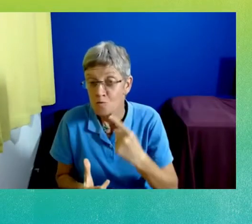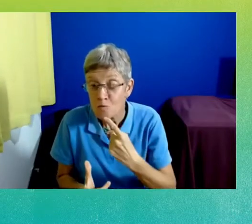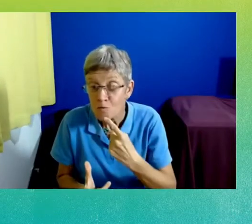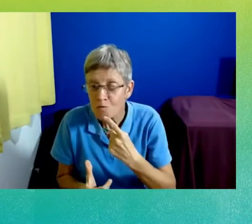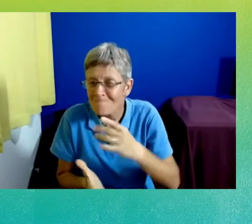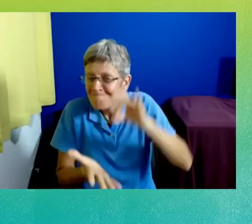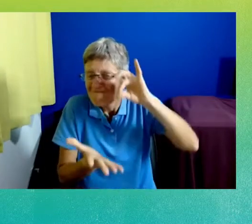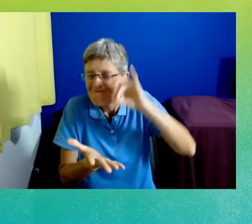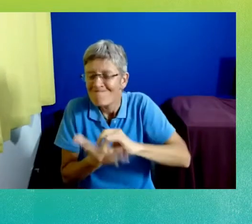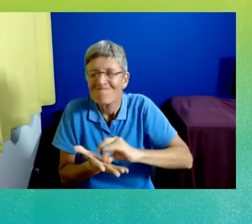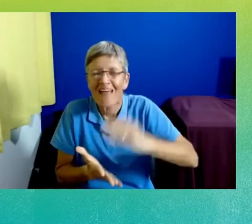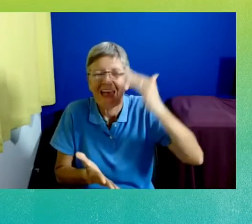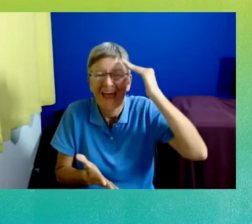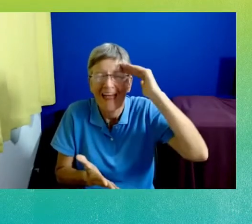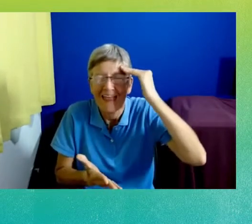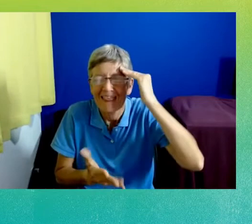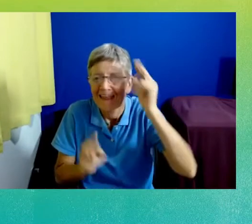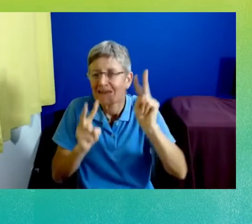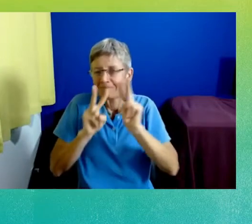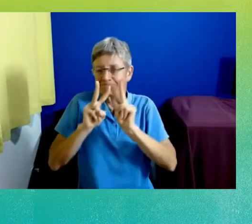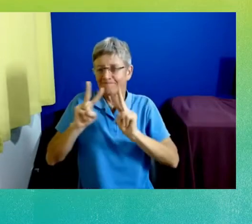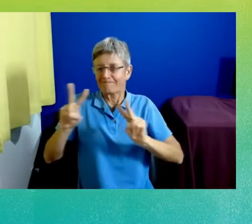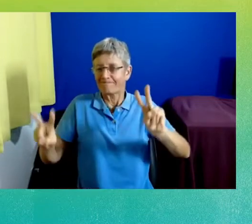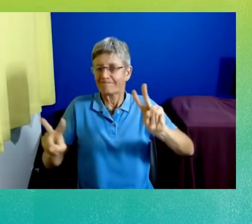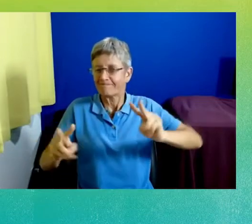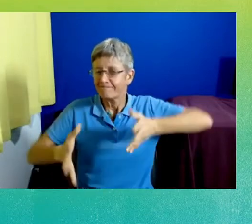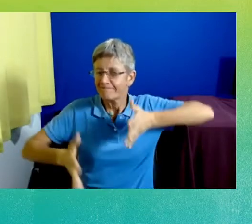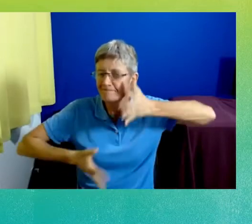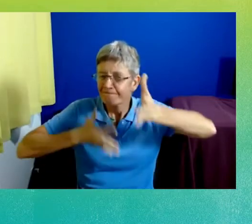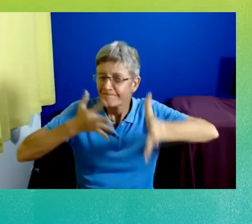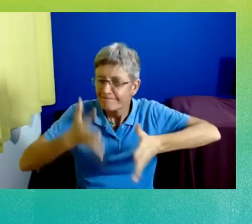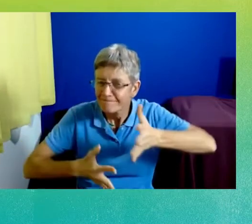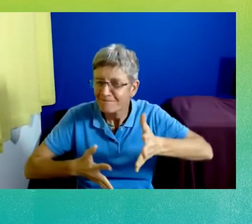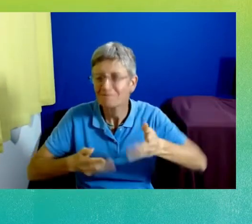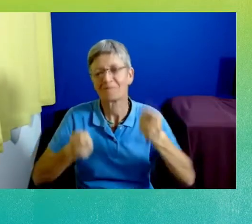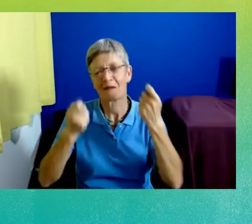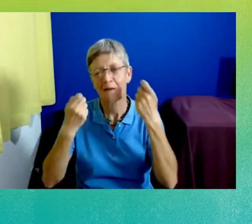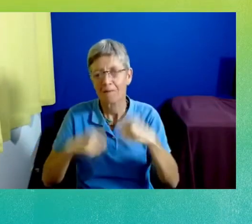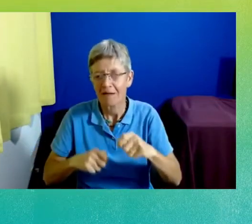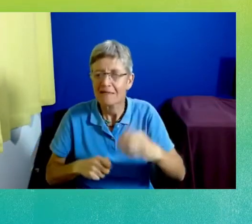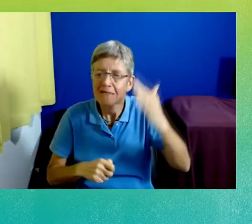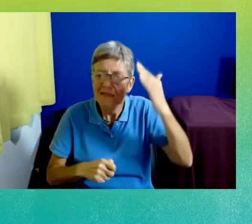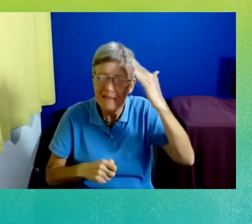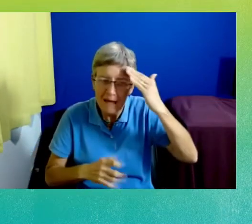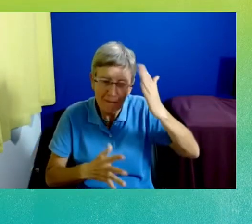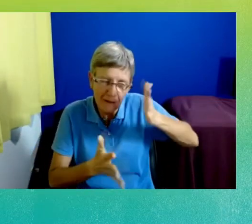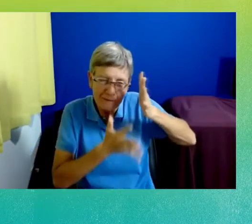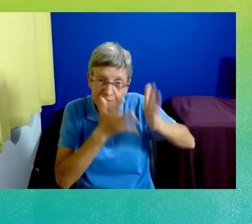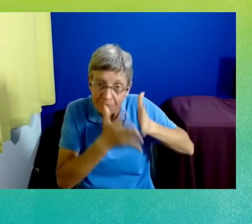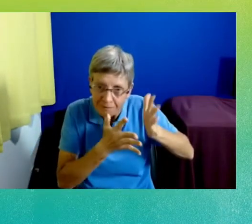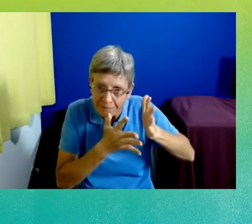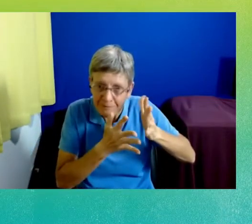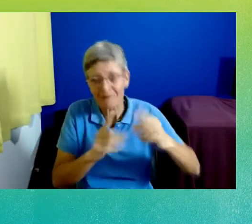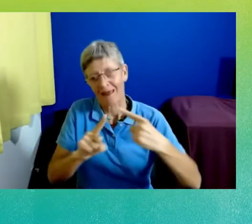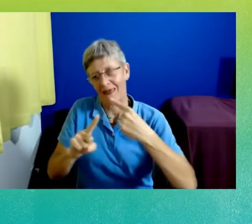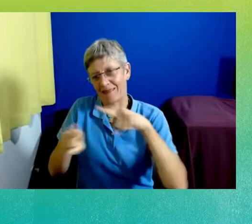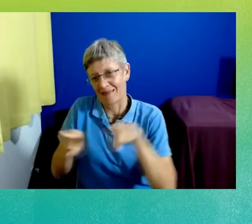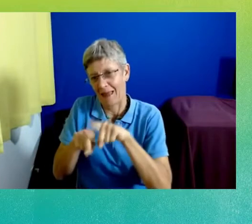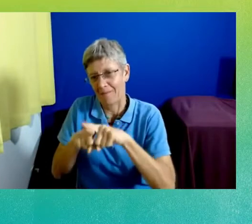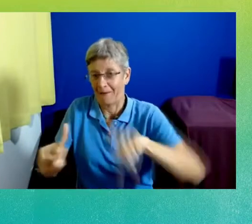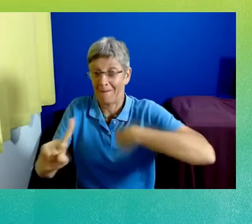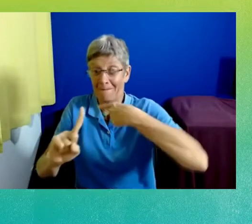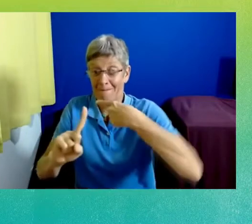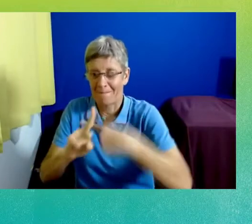Ou talvez não conheçam surdos que entendam essa estrutura.